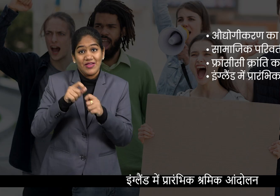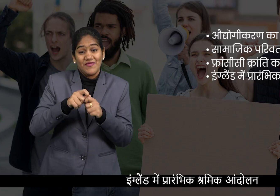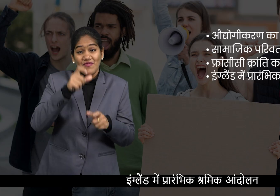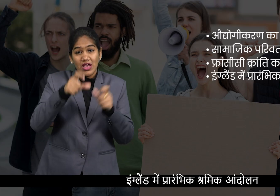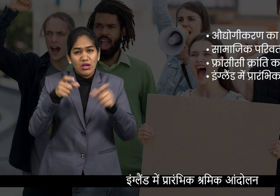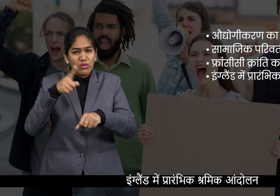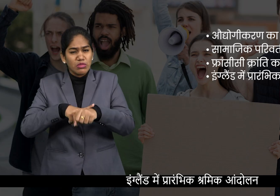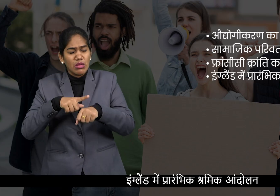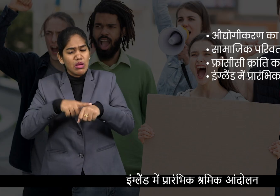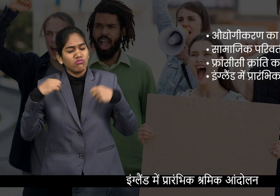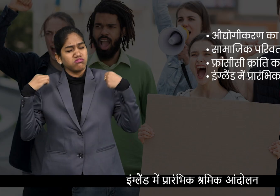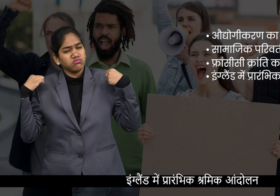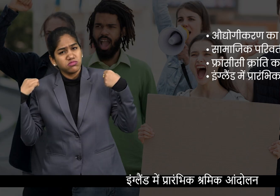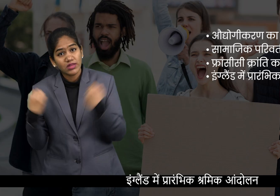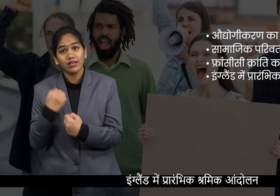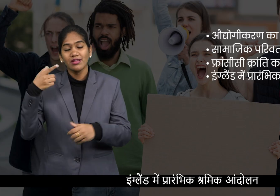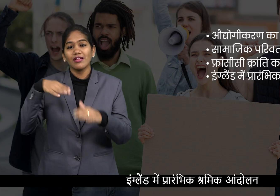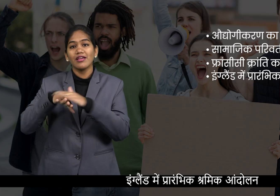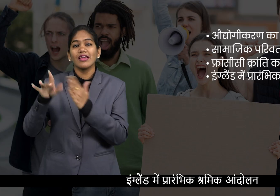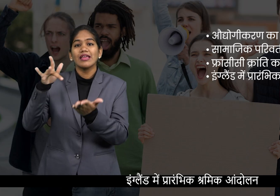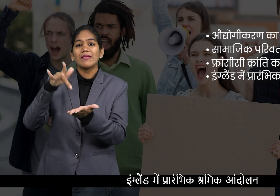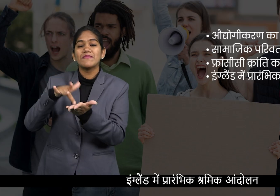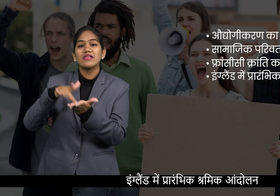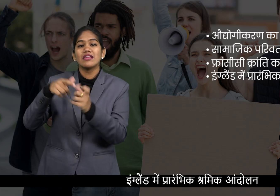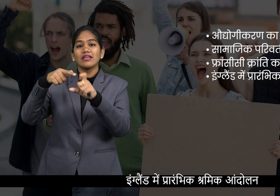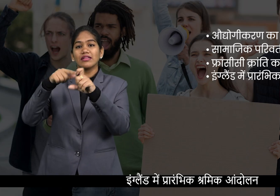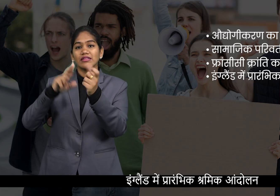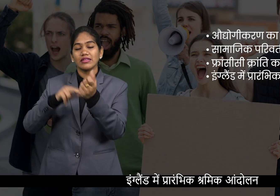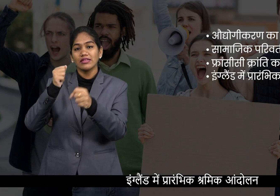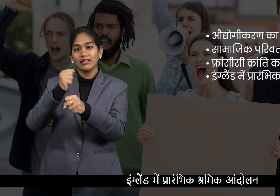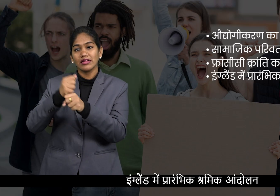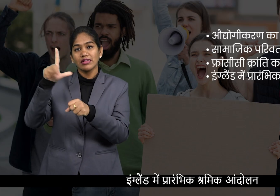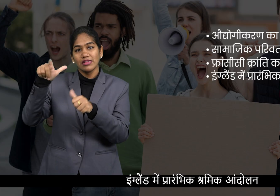इंग्लैंड में प्रारंभिक श्रमिक आंदोलन,